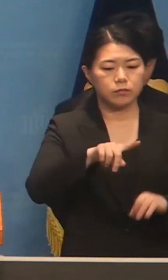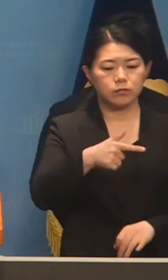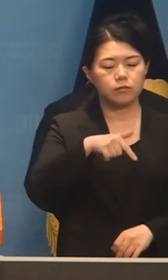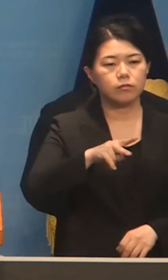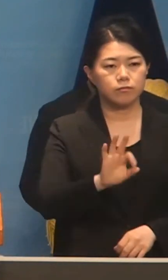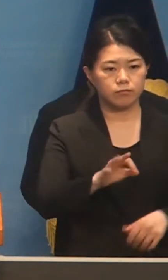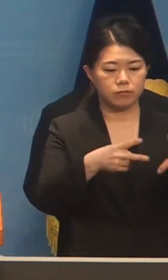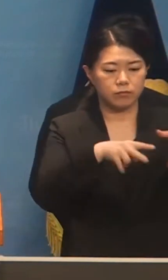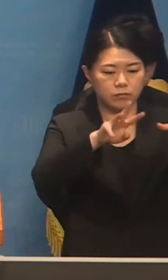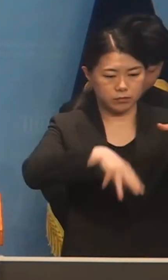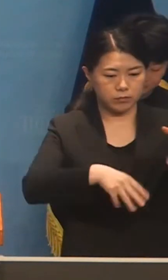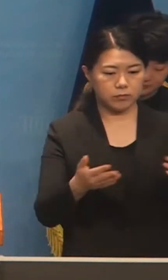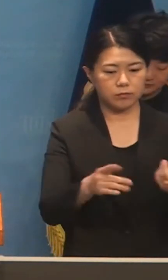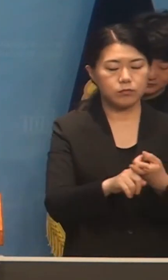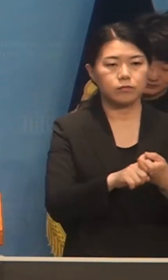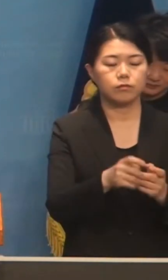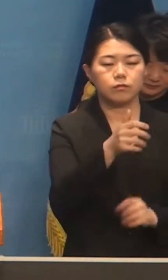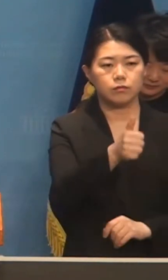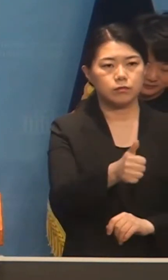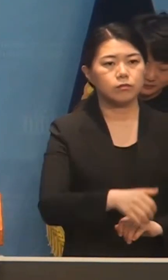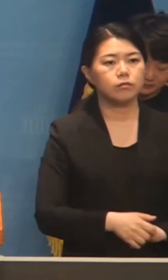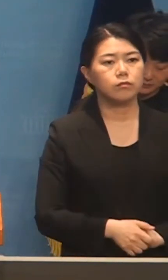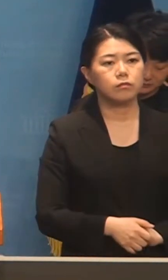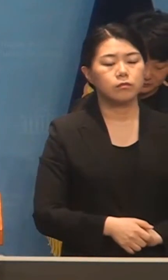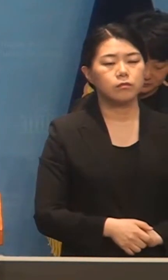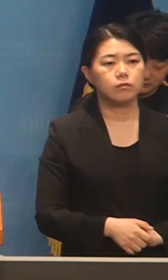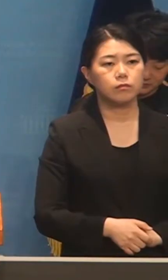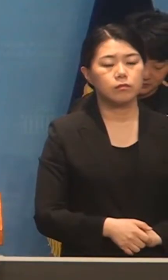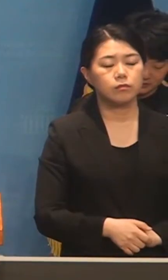김성경 인천교사노조 위원장님 오셨습니다.